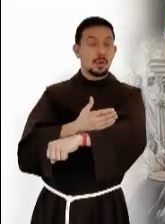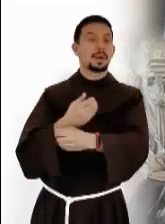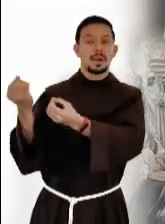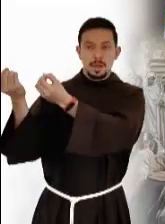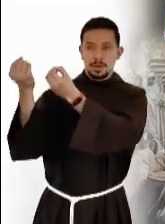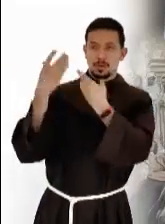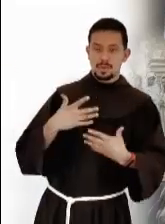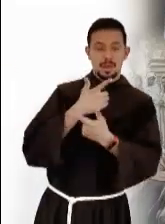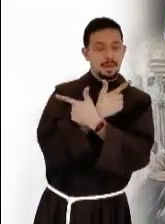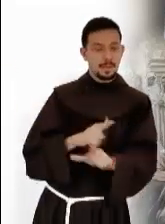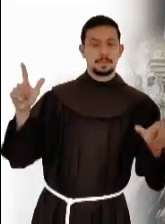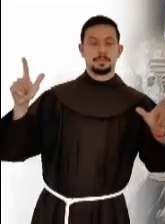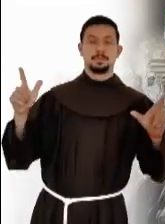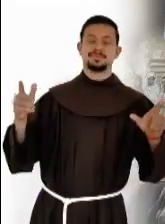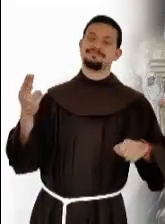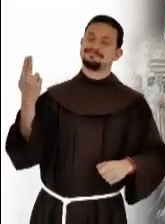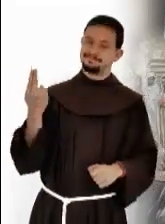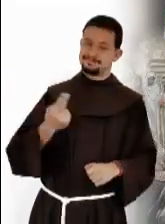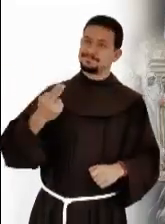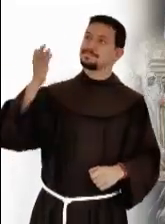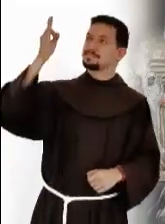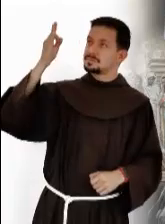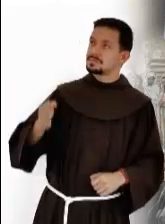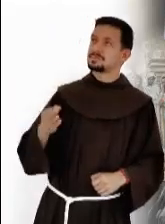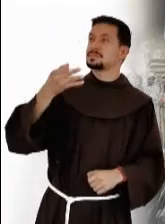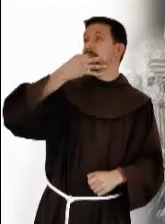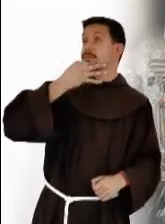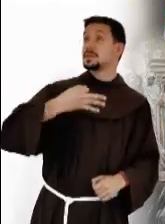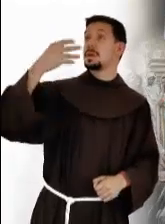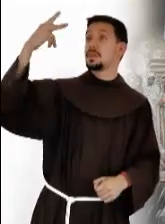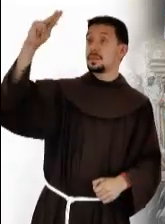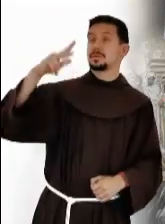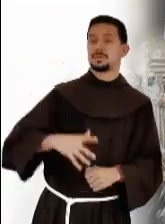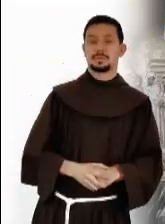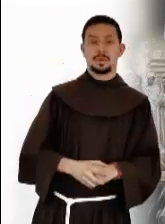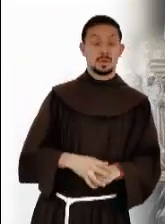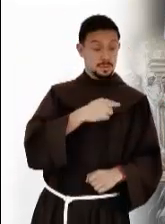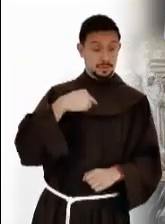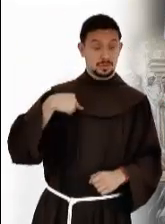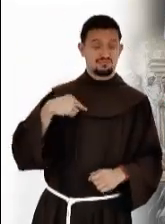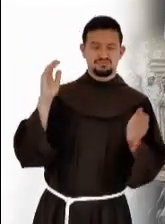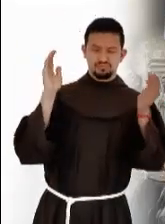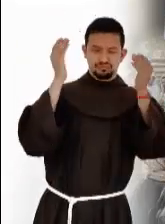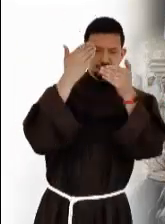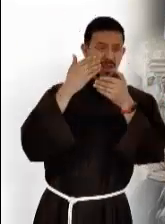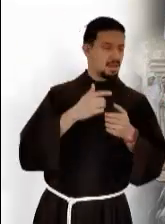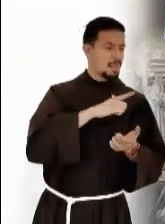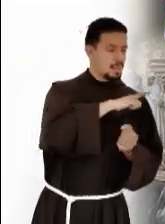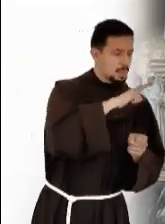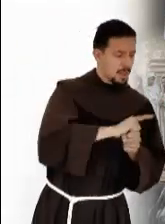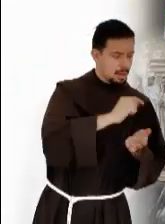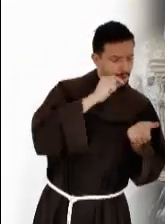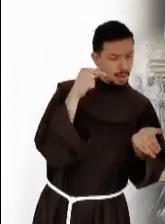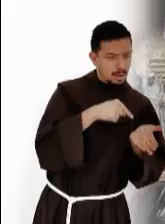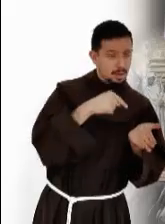libertad, pero necesitamos aceptar su mensaje. No nos encerremos en leyes o pretextos para